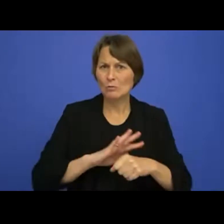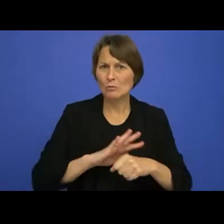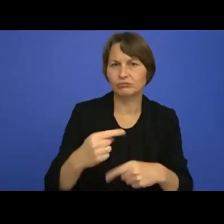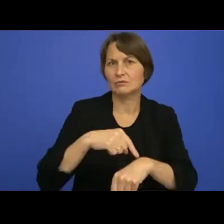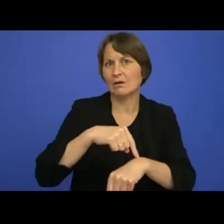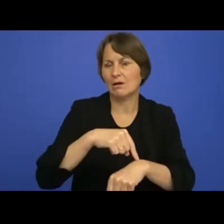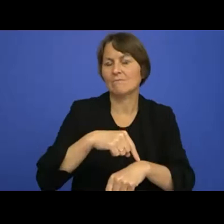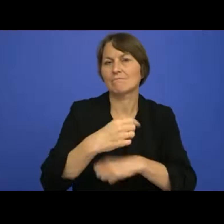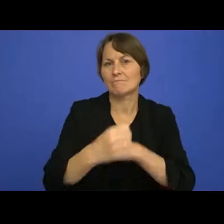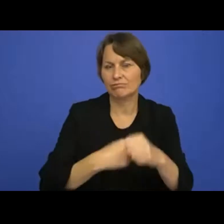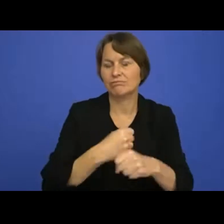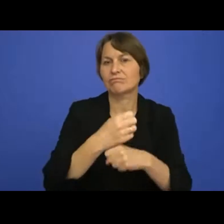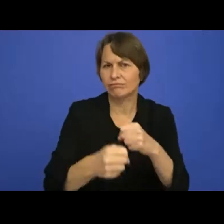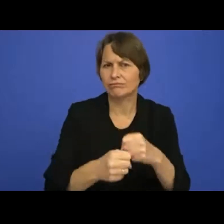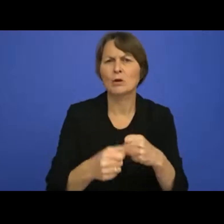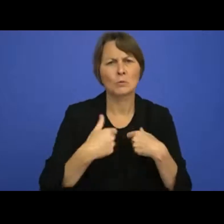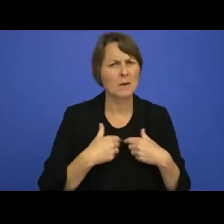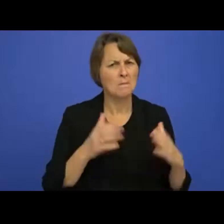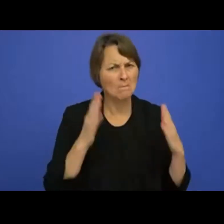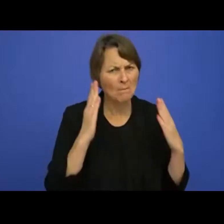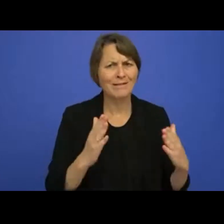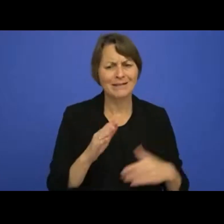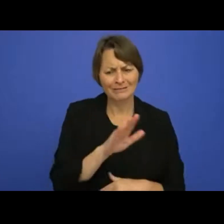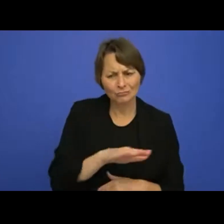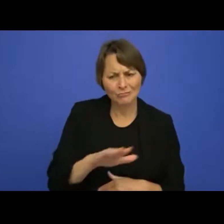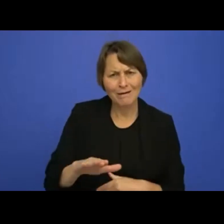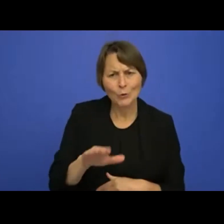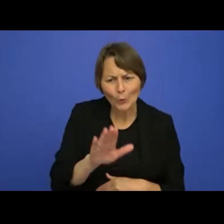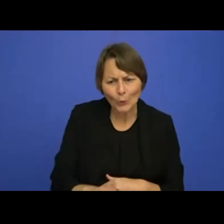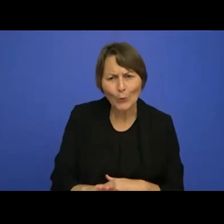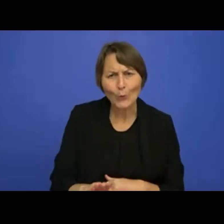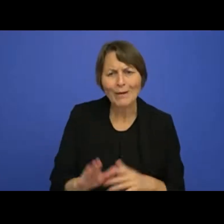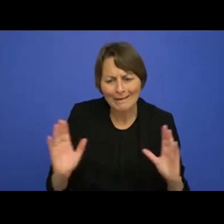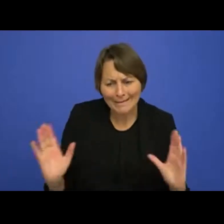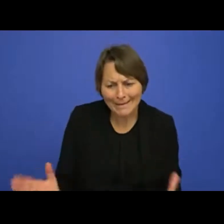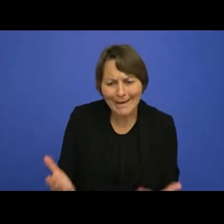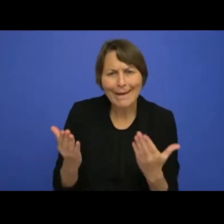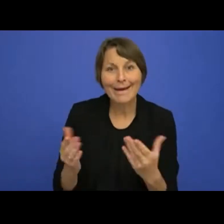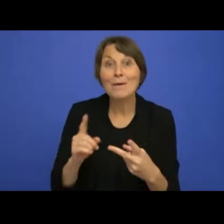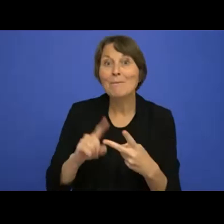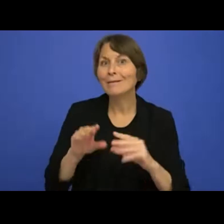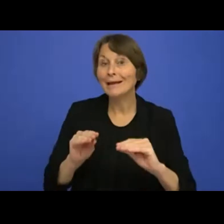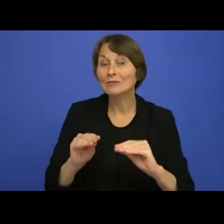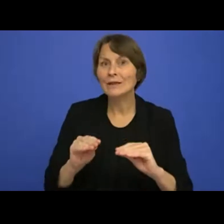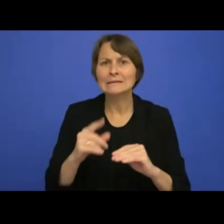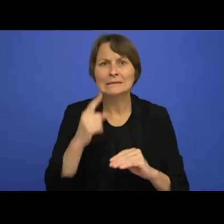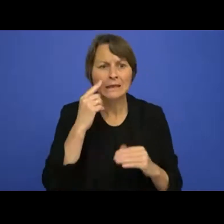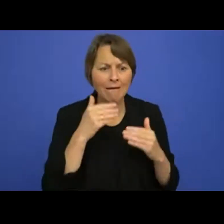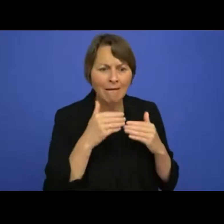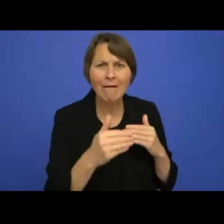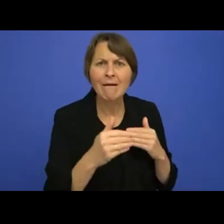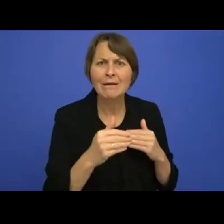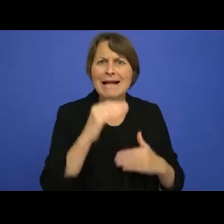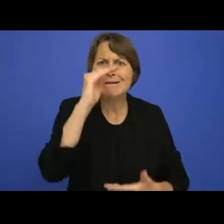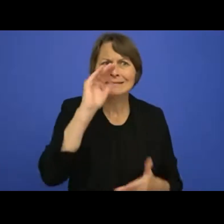que les pays membres investissent dans le CCE. Nous sommes même plus